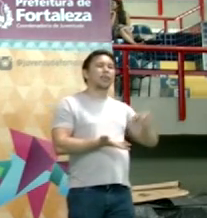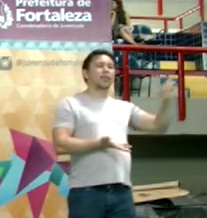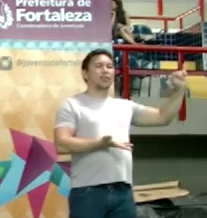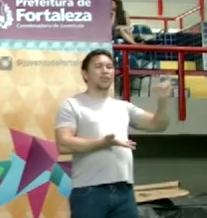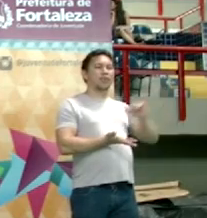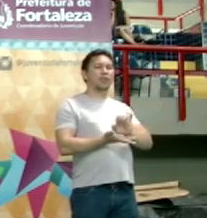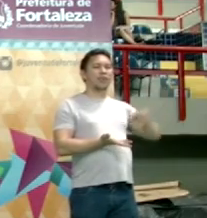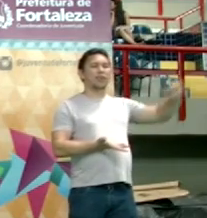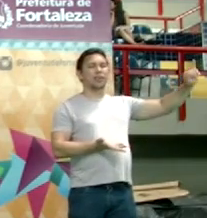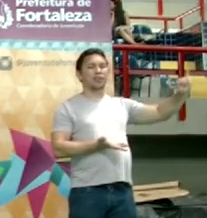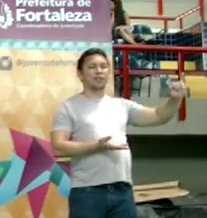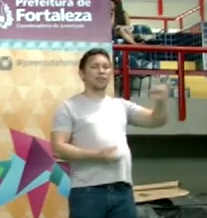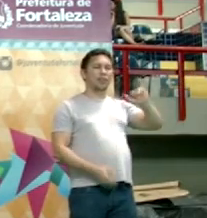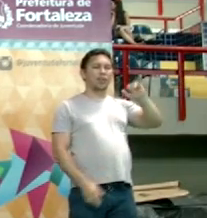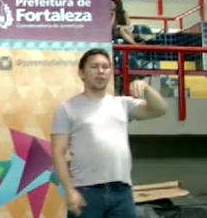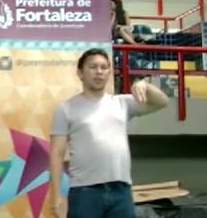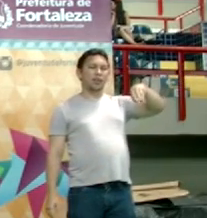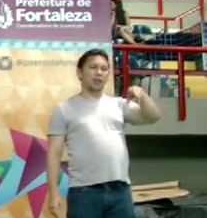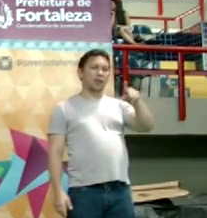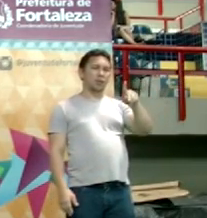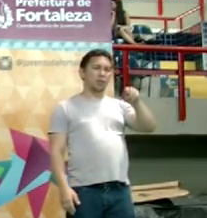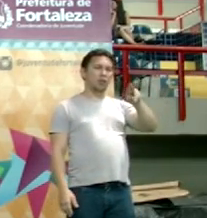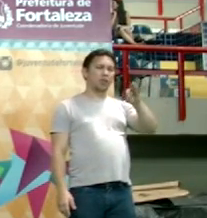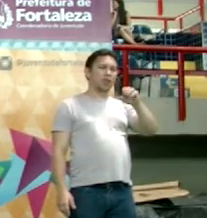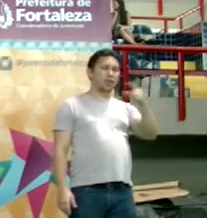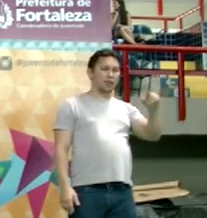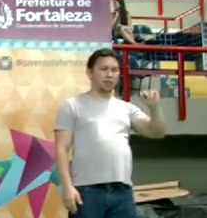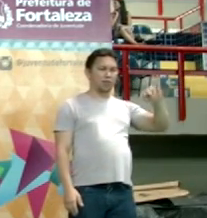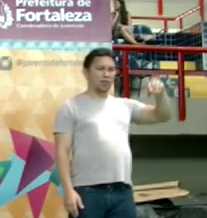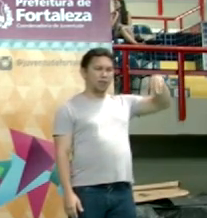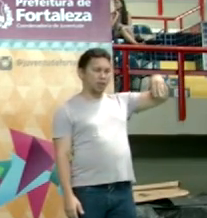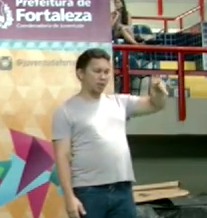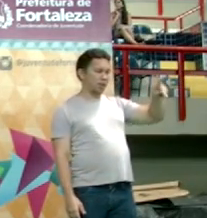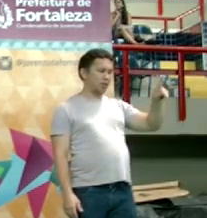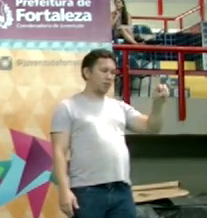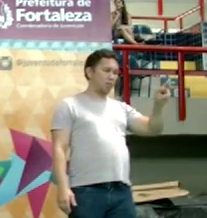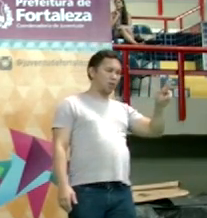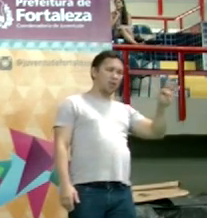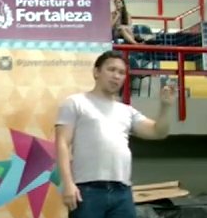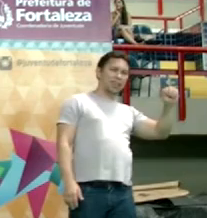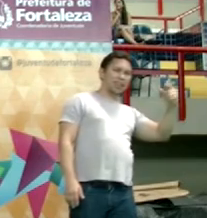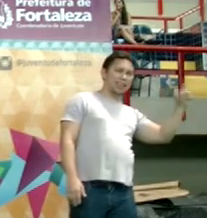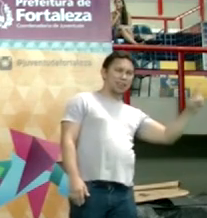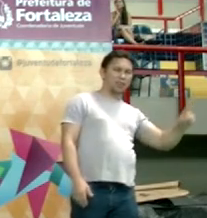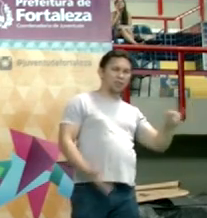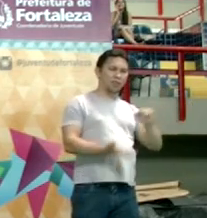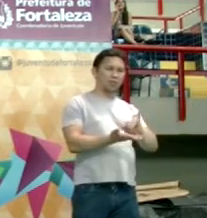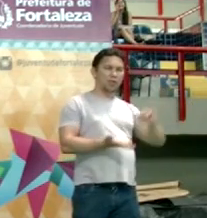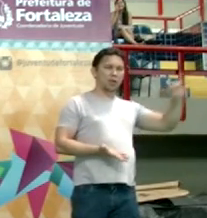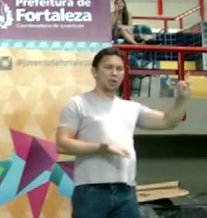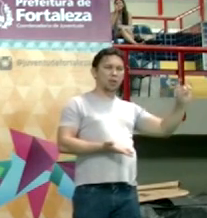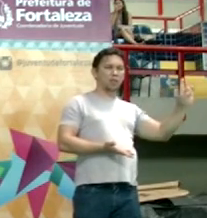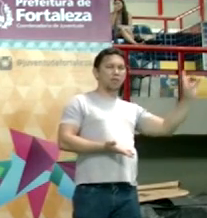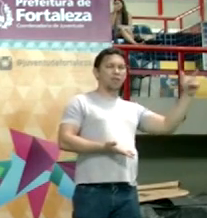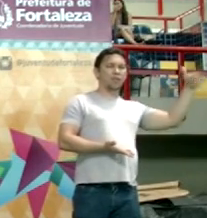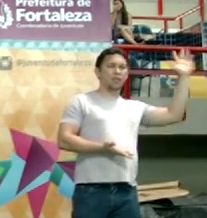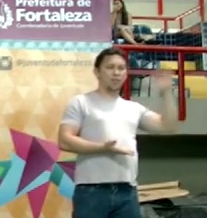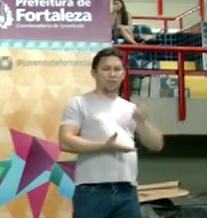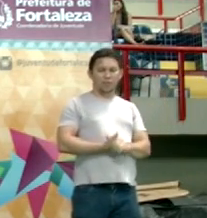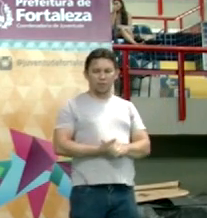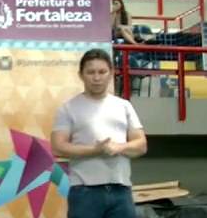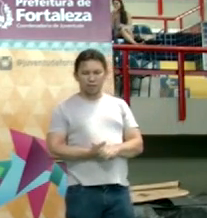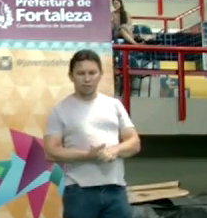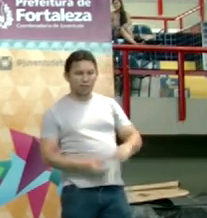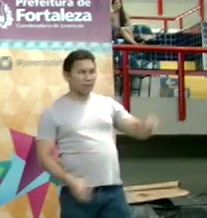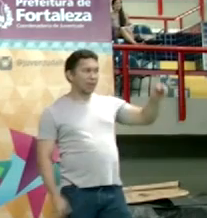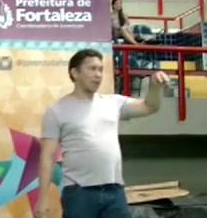Tá? Então, a gente saiu lá do sistema plantation. Vamos lembrar o sistema plantation do nosso primeiro encontro? Male, né? Se